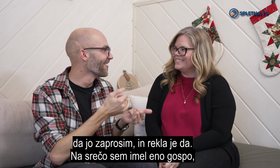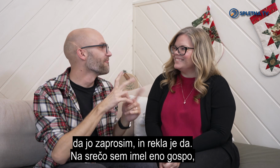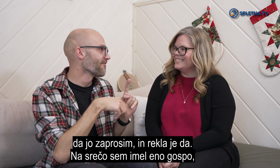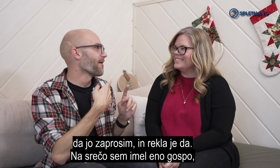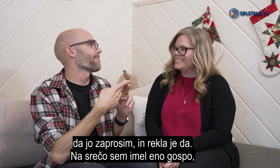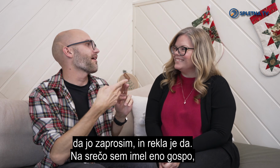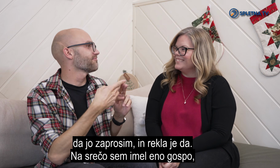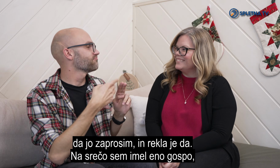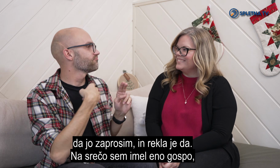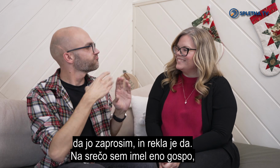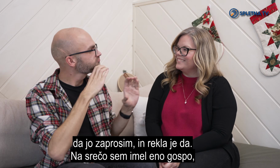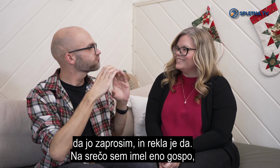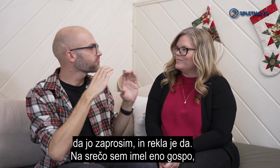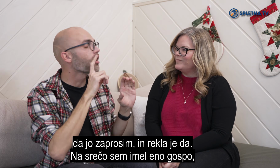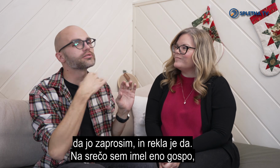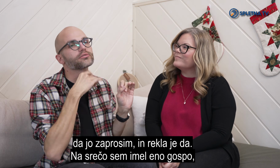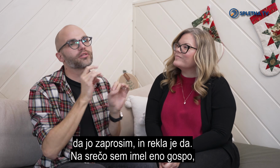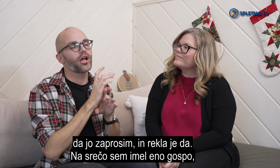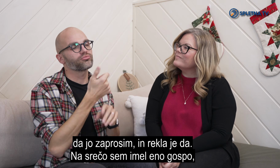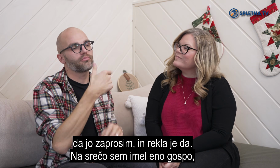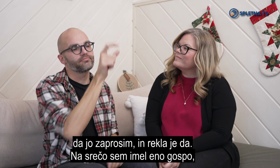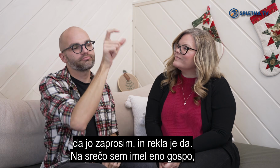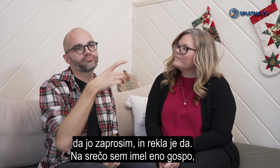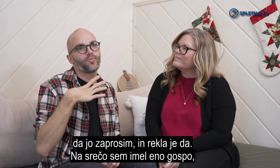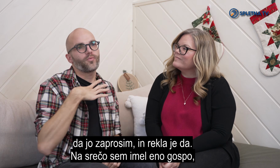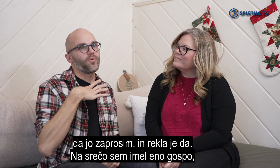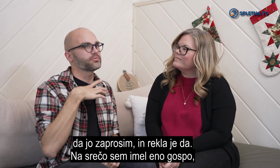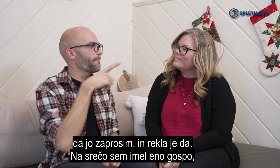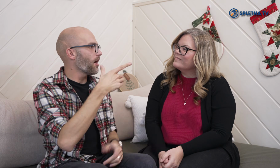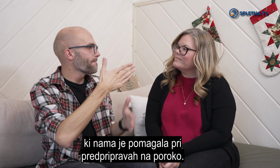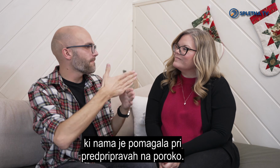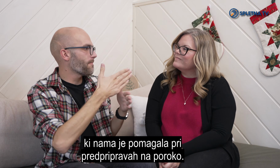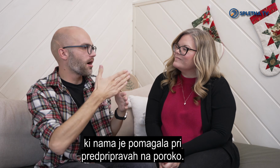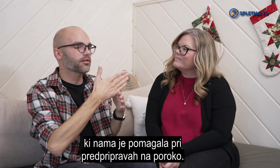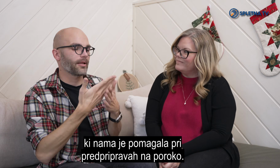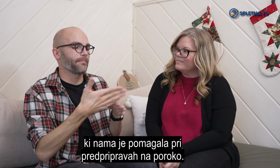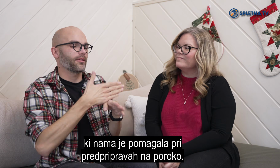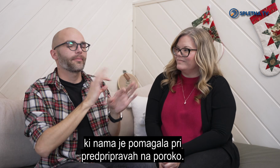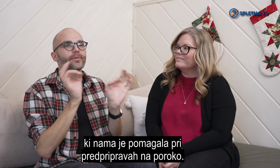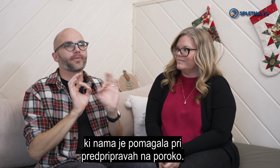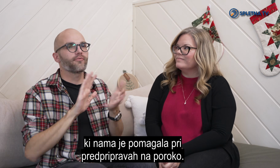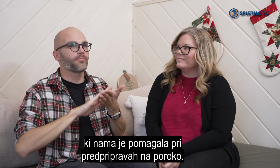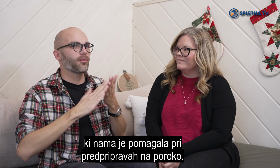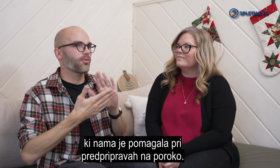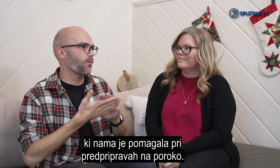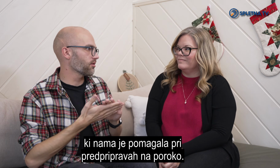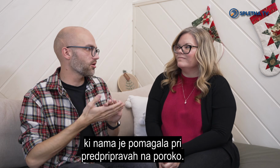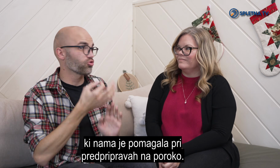Na srečo sem imel eno gospo, ki nama je pomagala pri predpripravah na poroko. Če nje ne bi bilo, bi nama